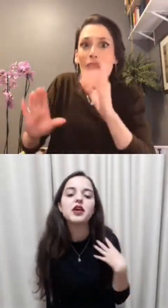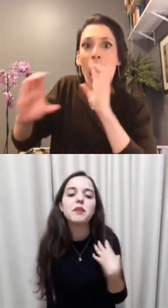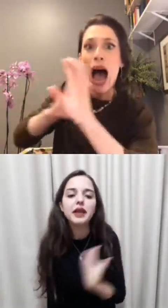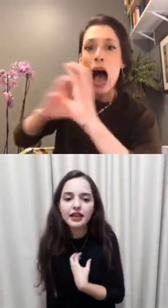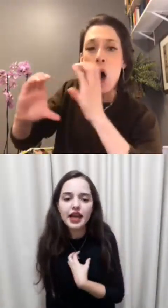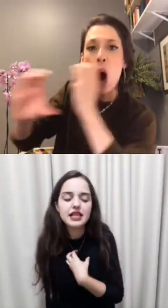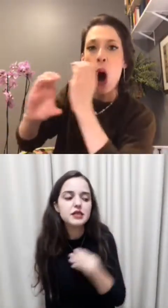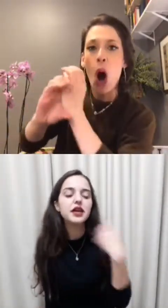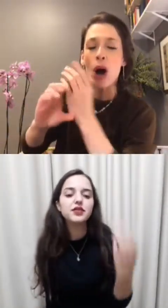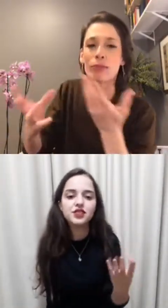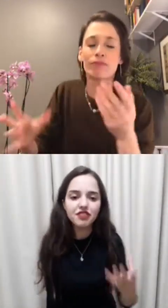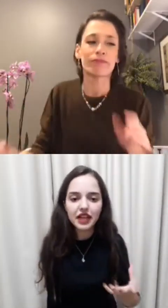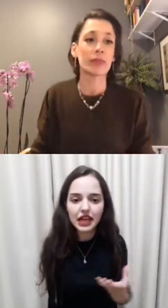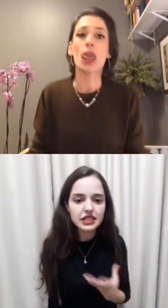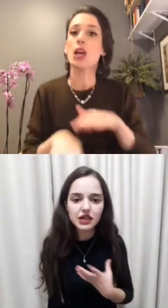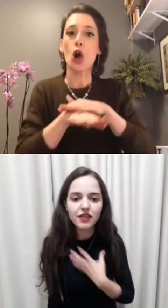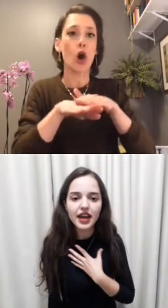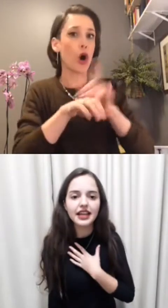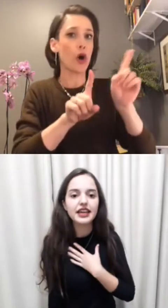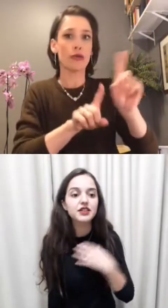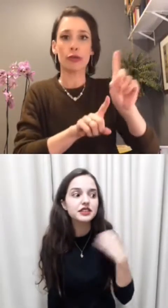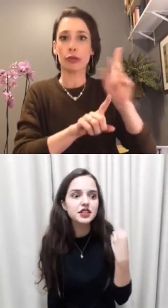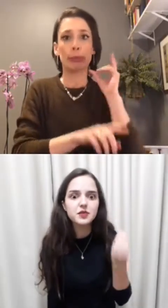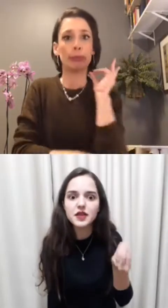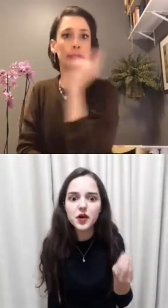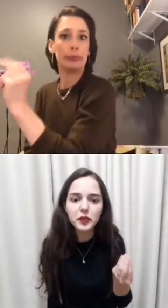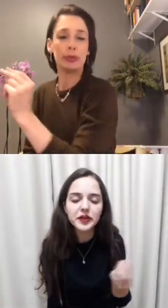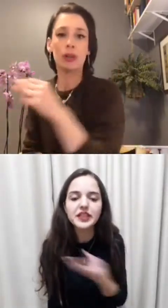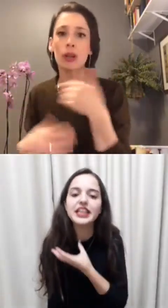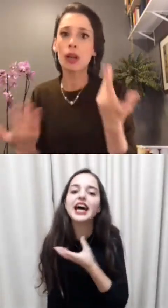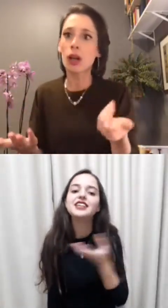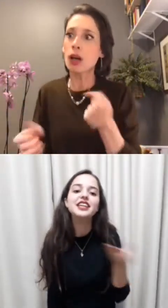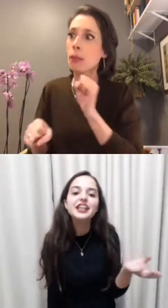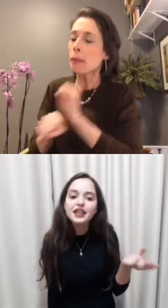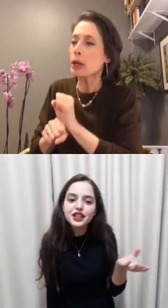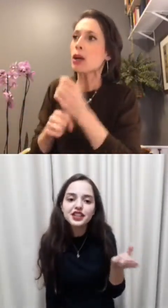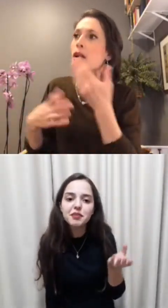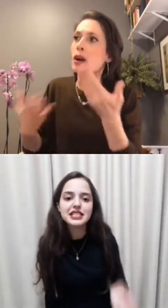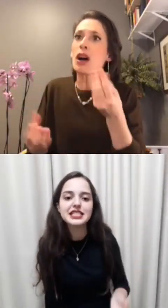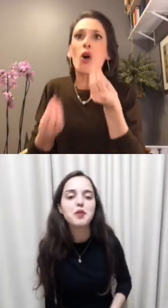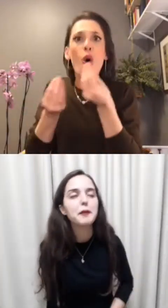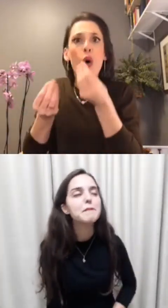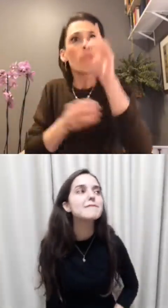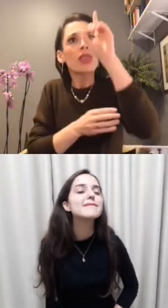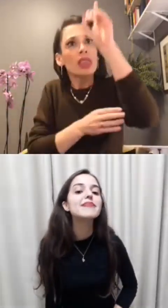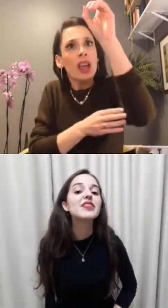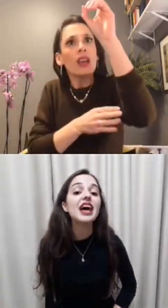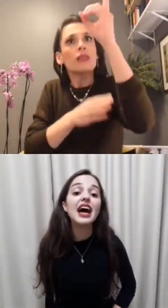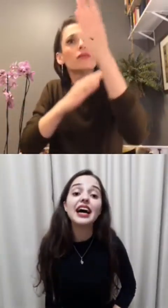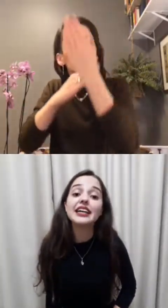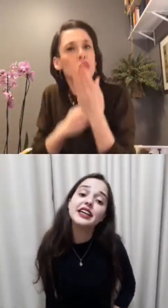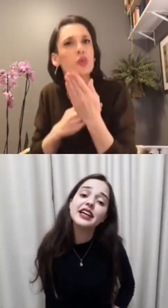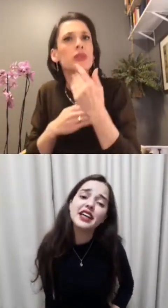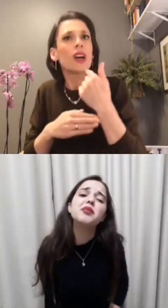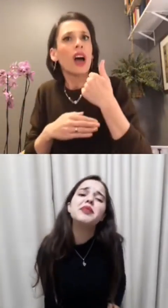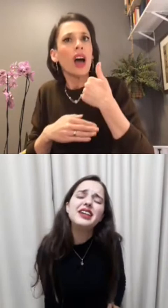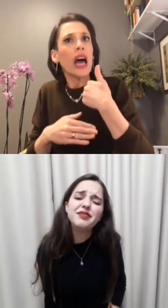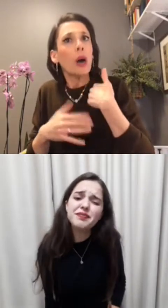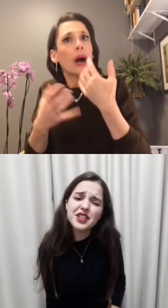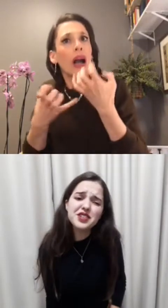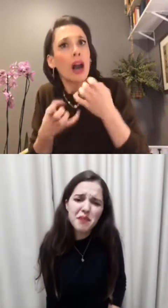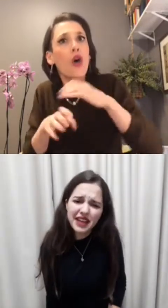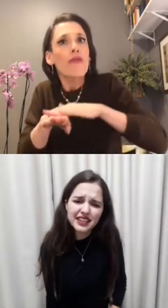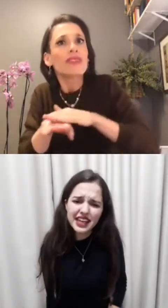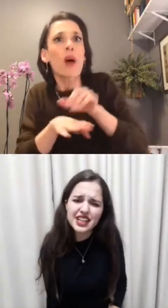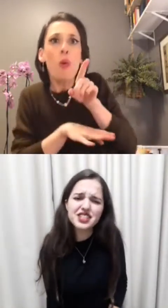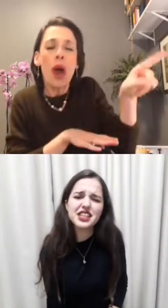que eu aprendesse, para que um dia eu falasse com ele, e quando Deus me deu a oportunidade, eu deixei passar. Aí aquilo me